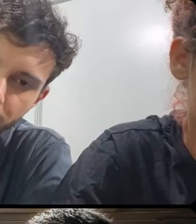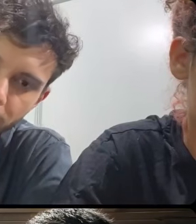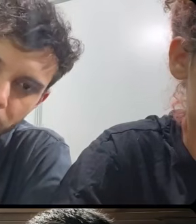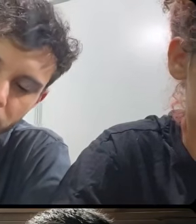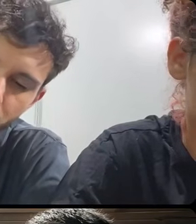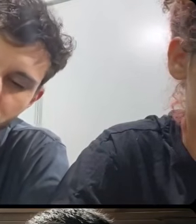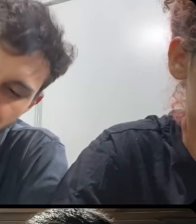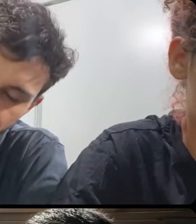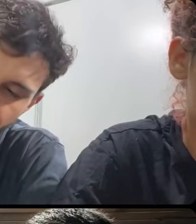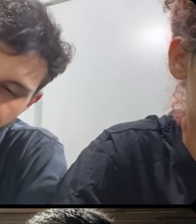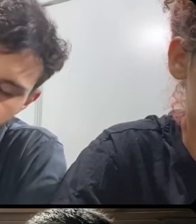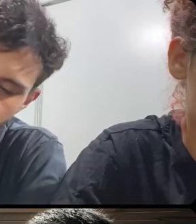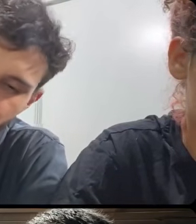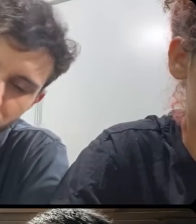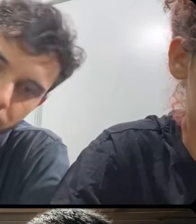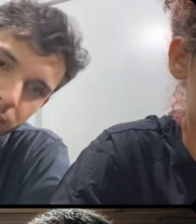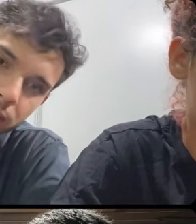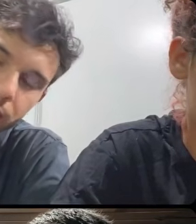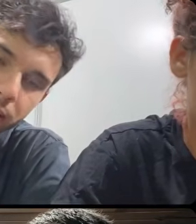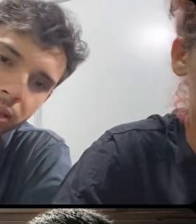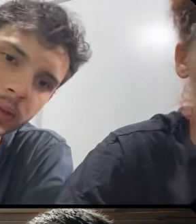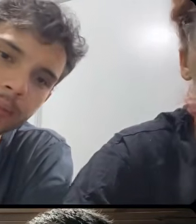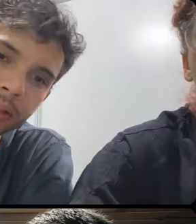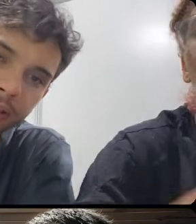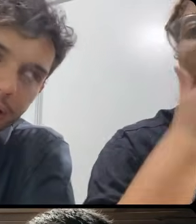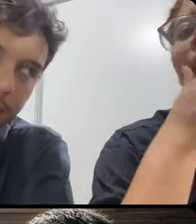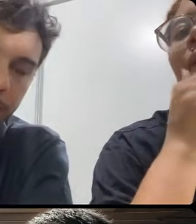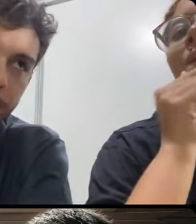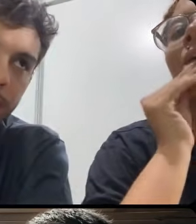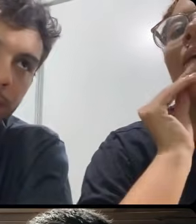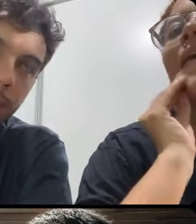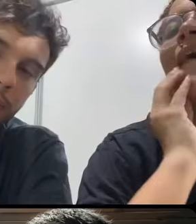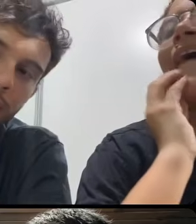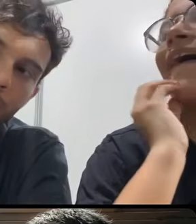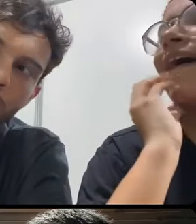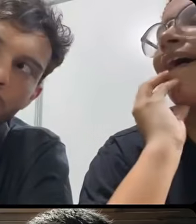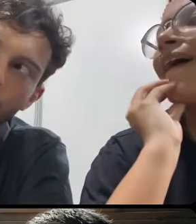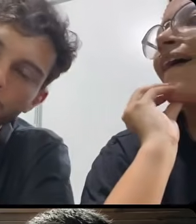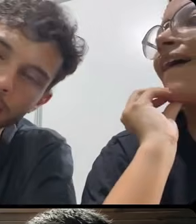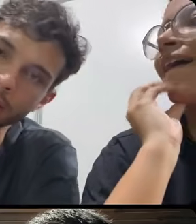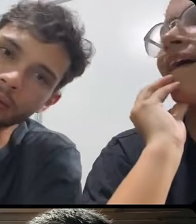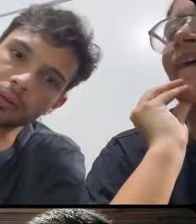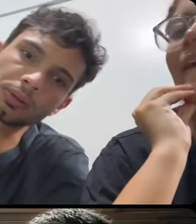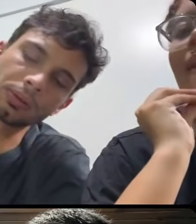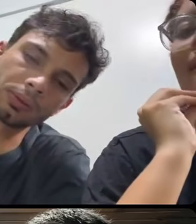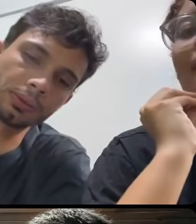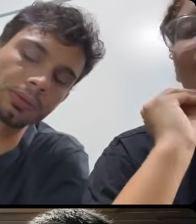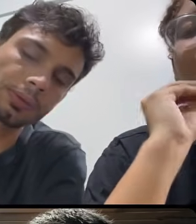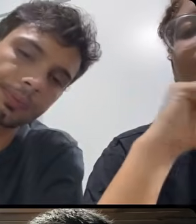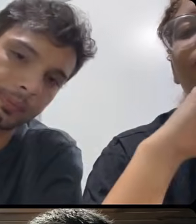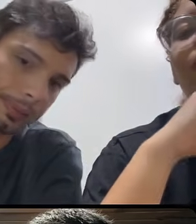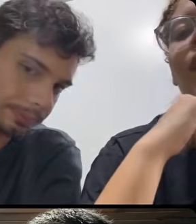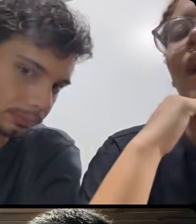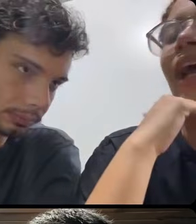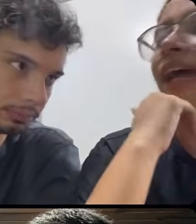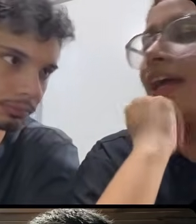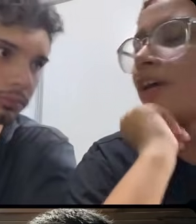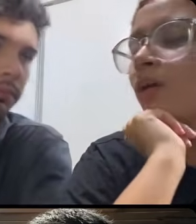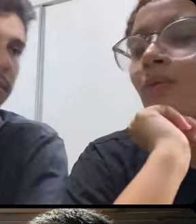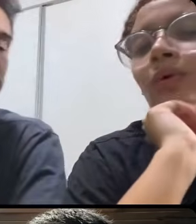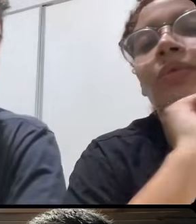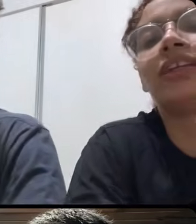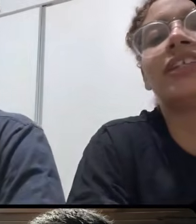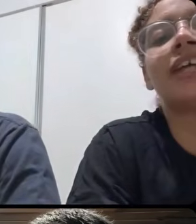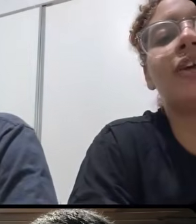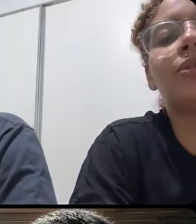que aquela pessoa ensine mais pessoas e isso vai criando uma bola de neve, né? Tipo, eu ensino um, ele vai ensinar outro e outro e outro.